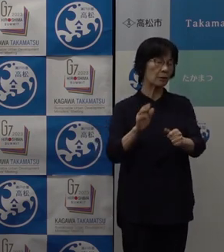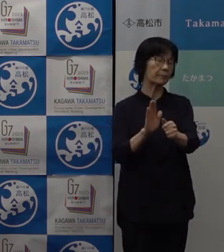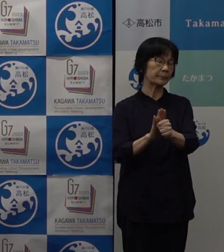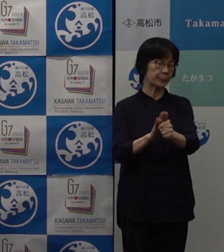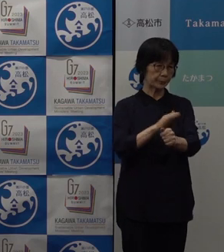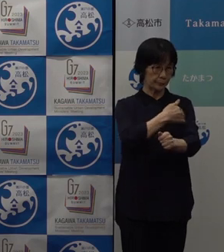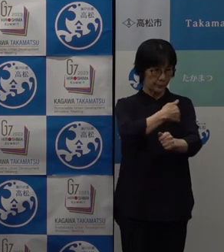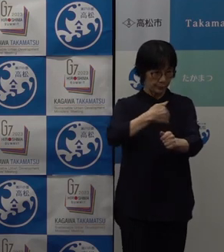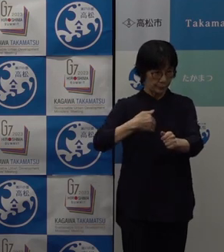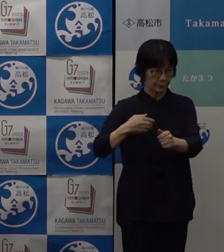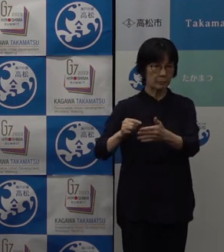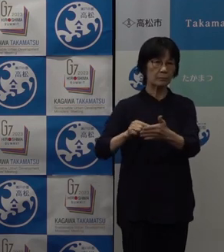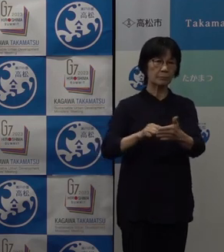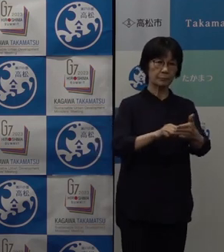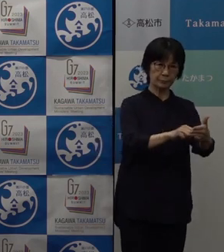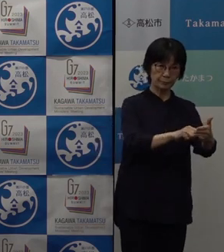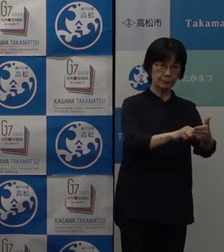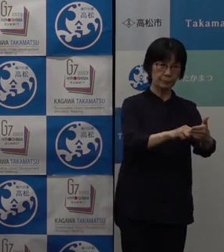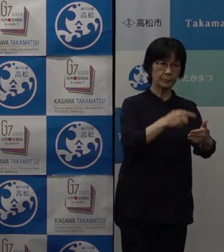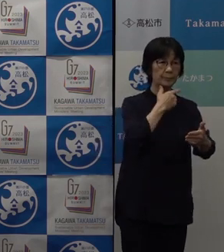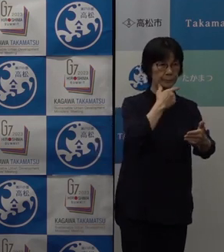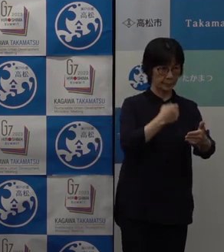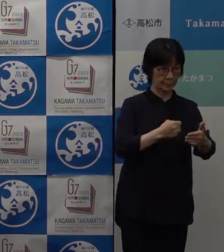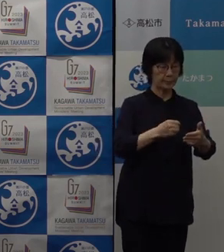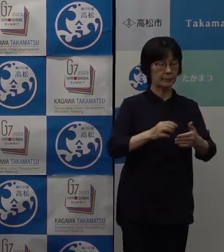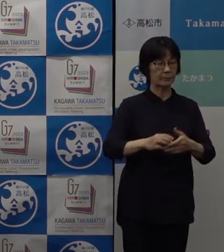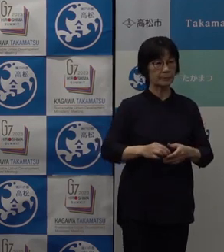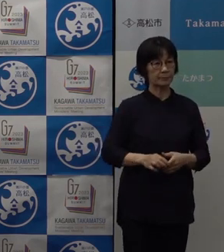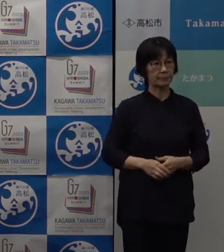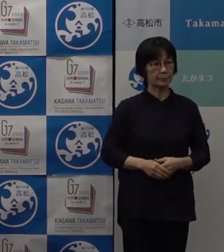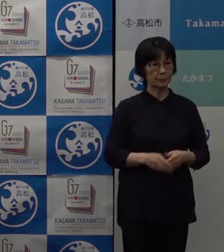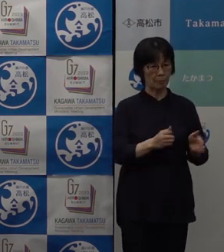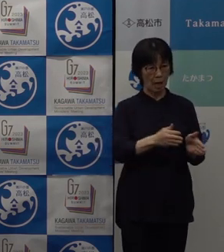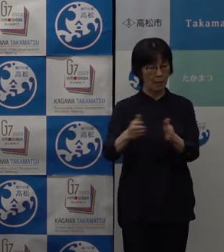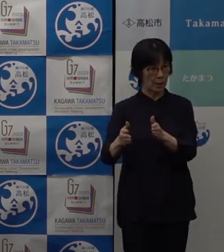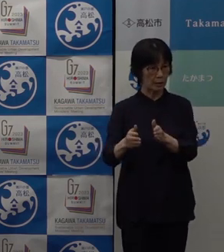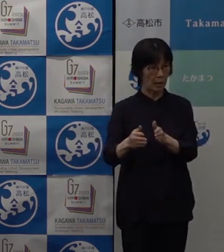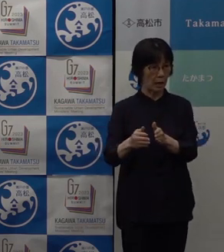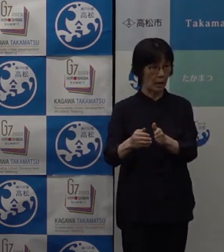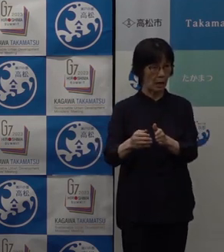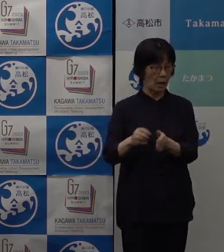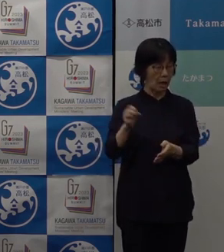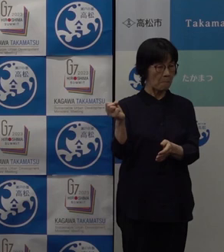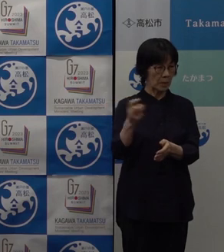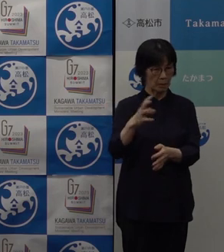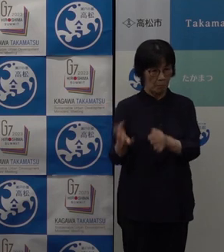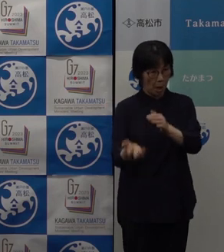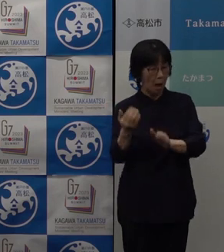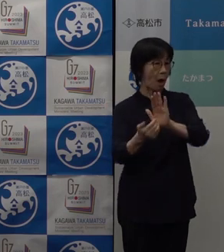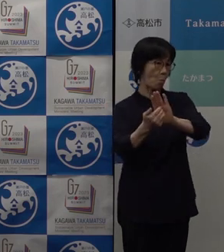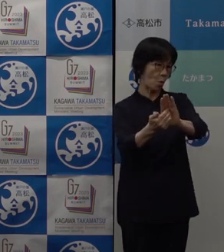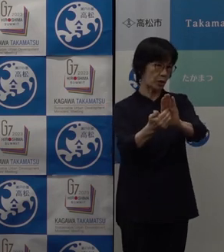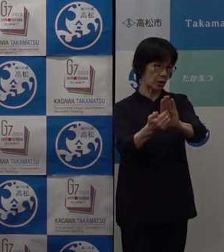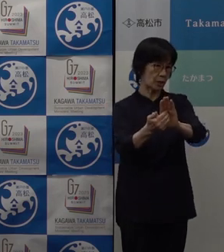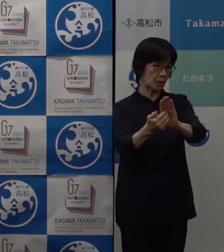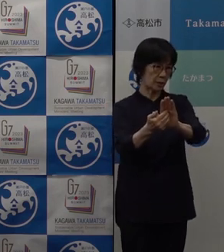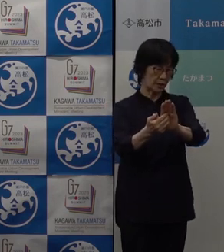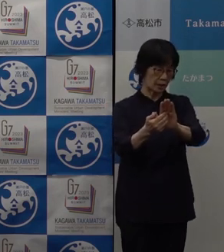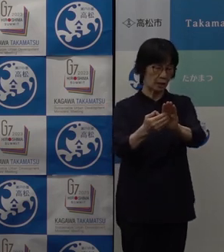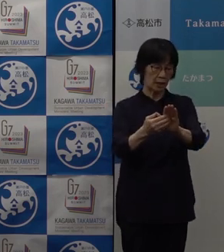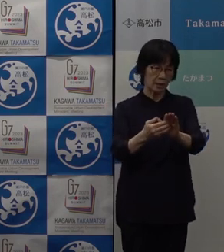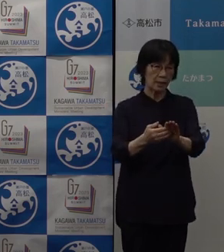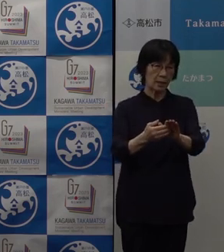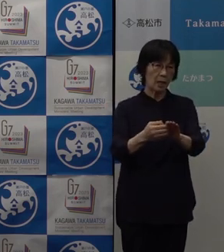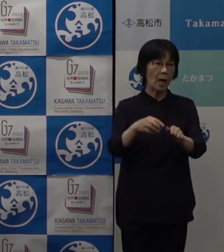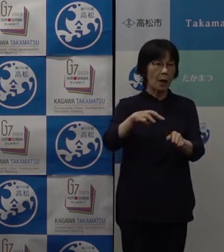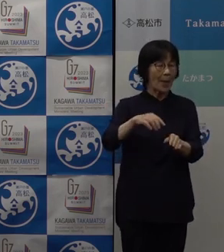よう努めてまいりたいと思っております。また再発防止策でございますけれども、マイナポータルのログアウト